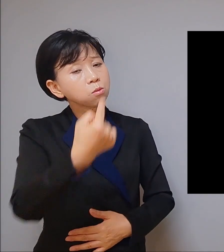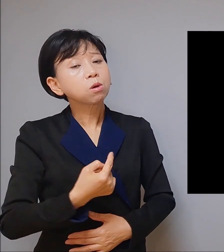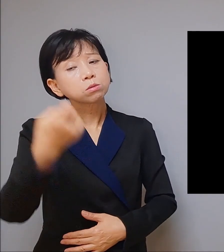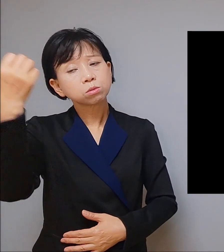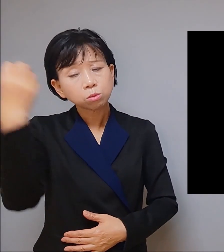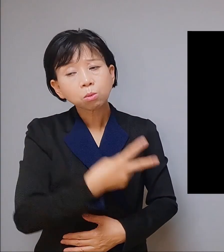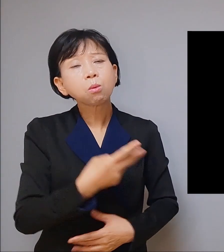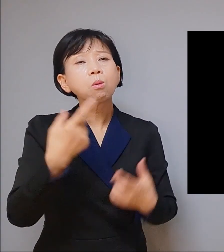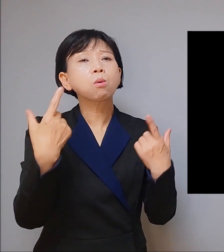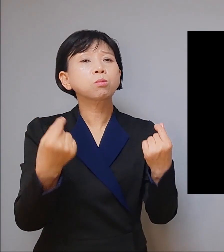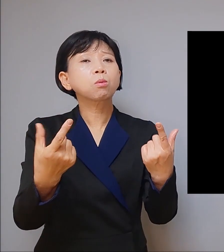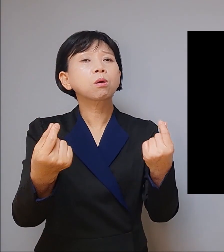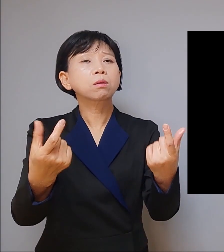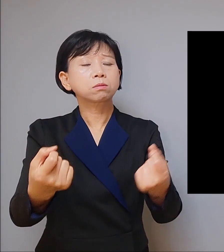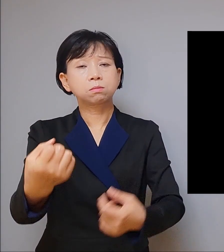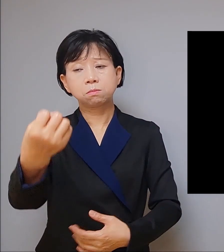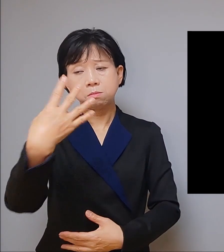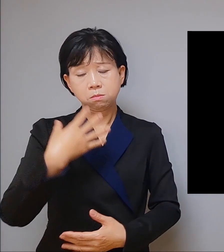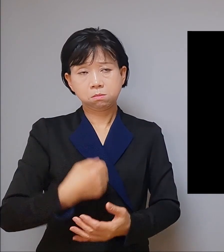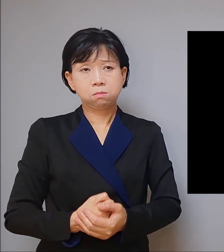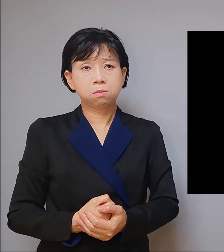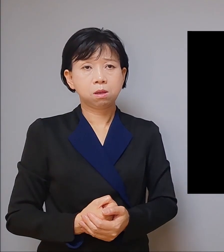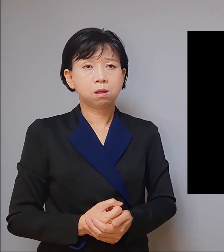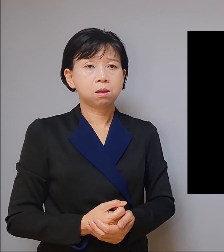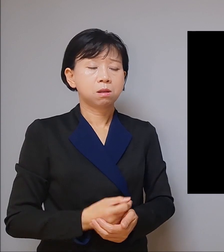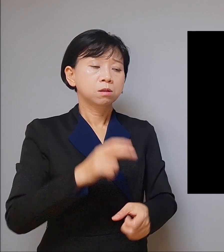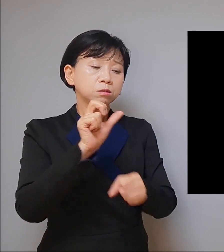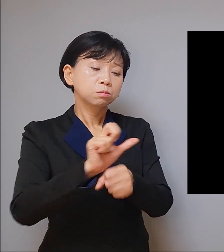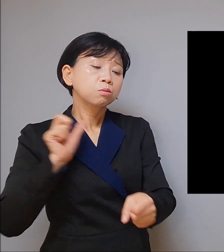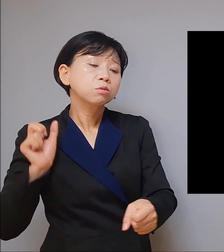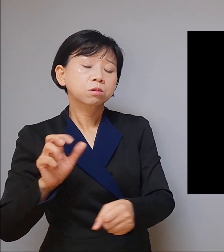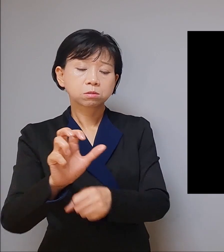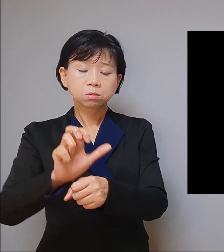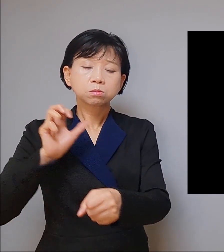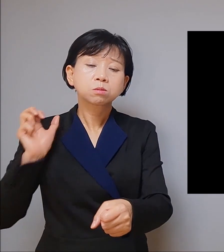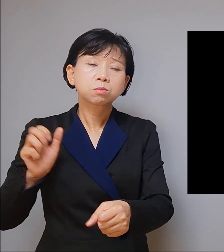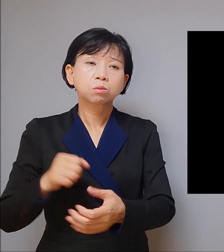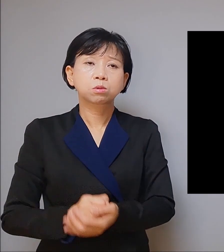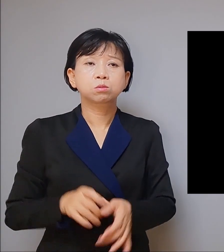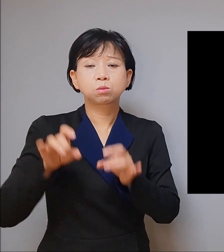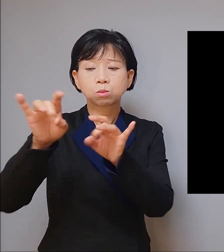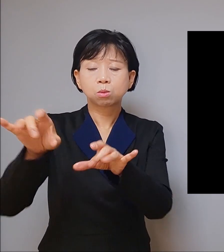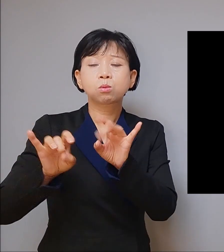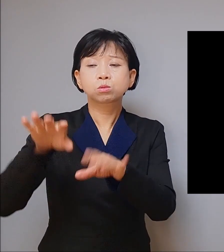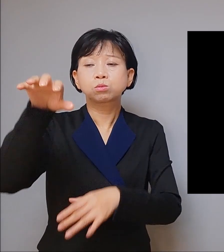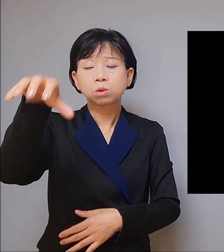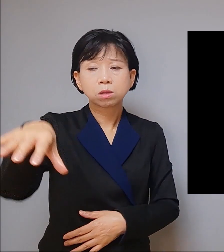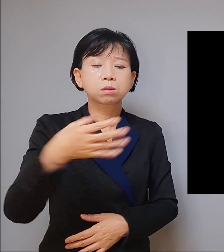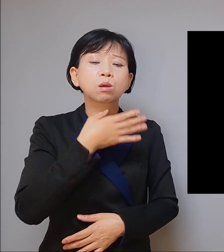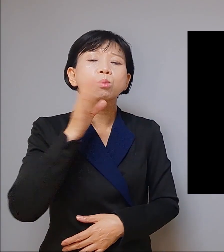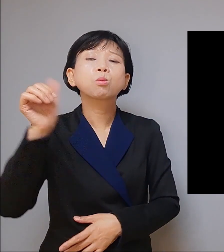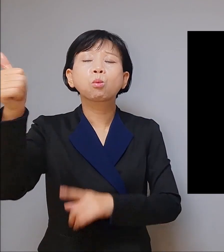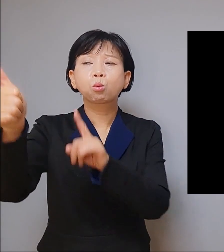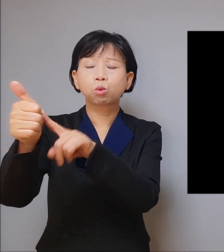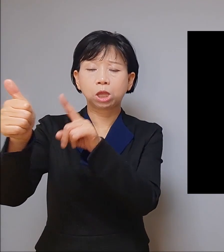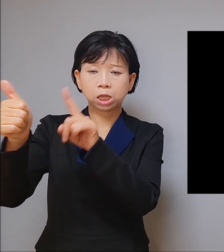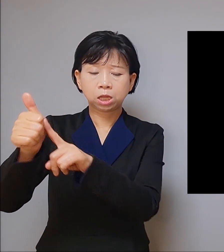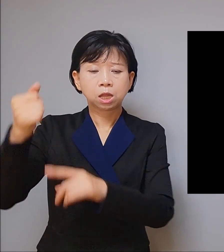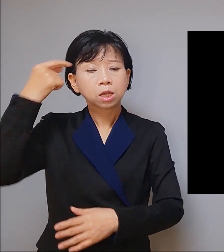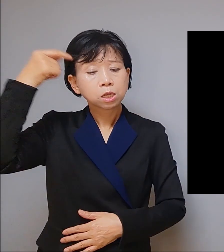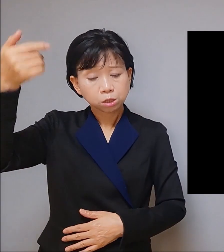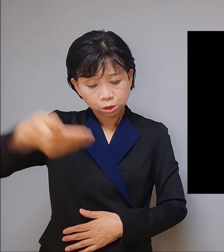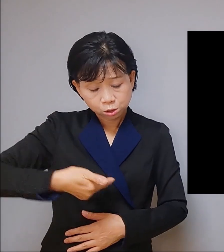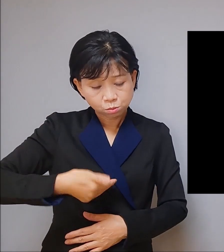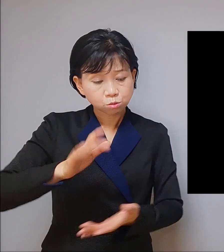거지요. 우리도 각각 25년 전, 35년 전에 시드니에 갔다가 그 노인에게 같은 질문을